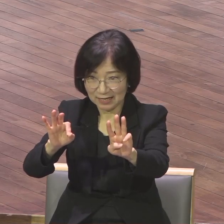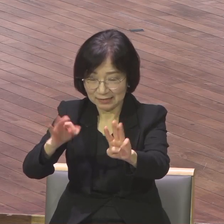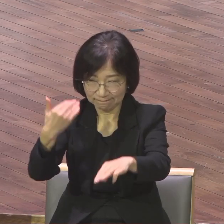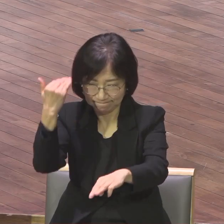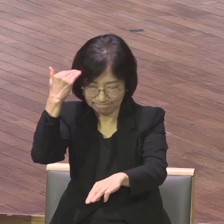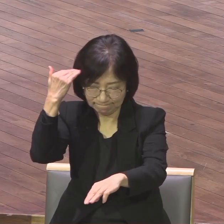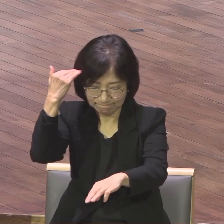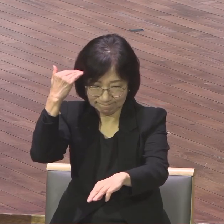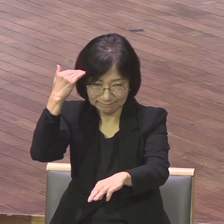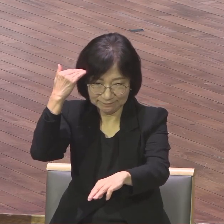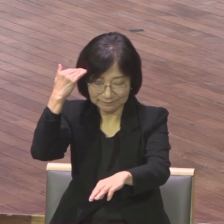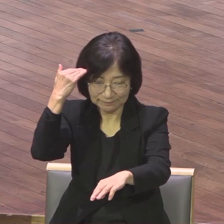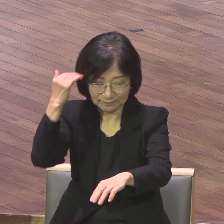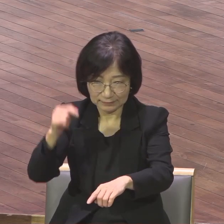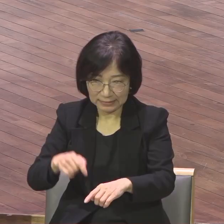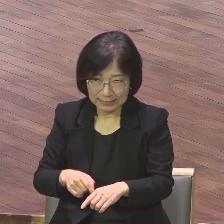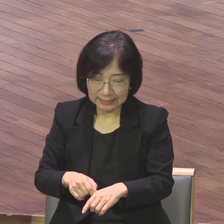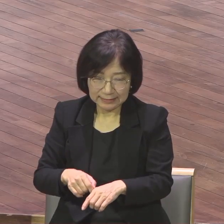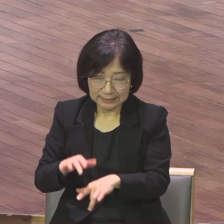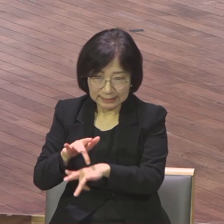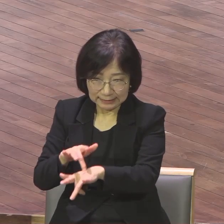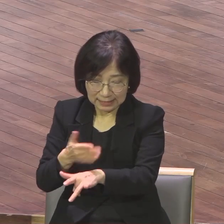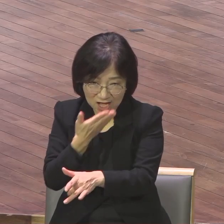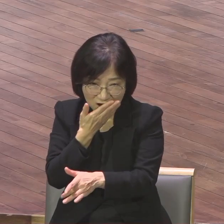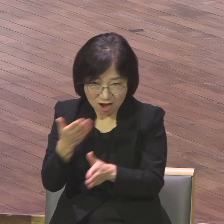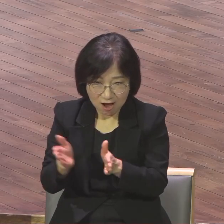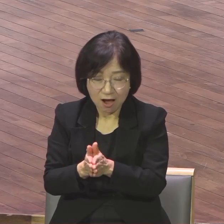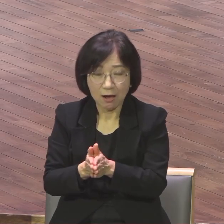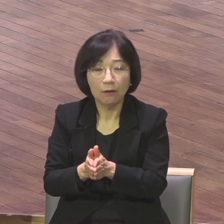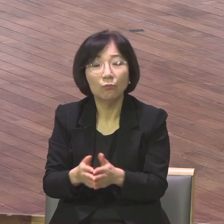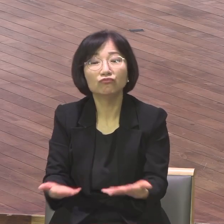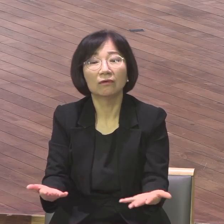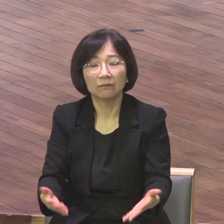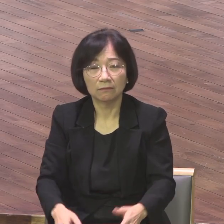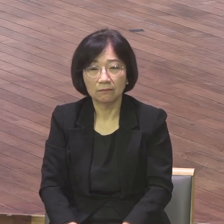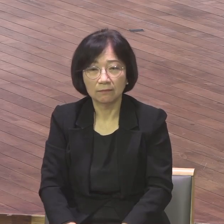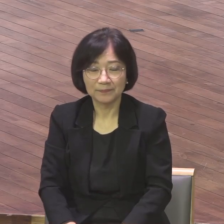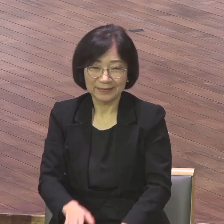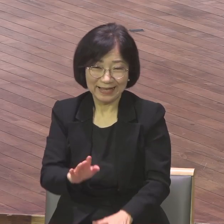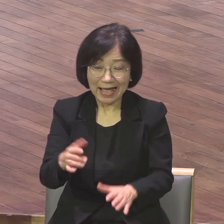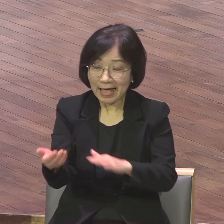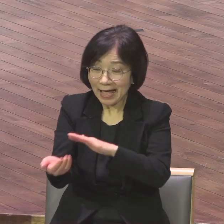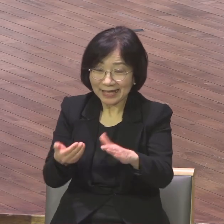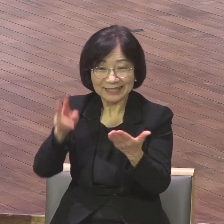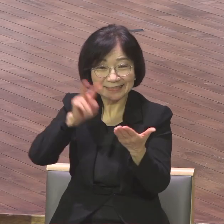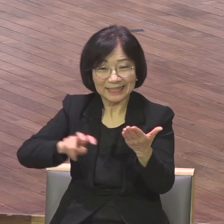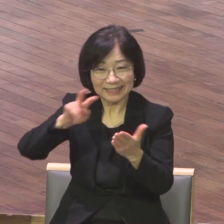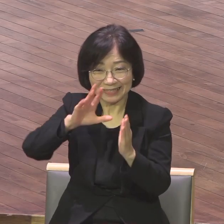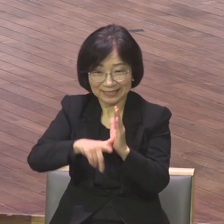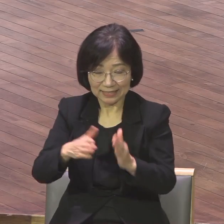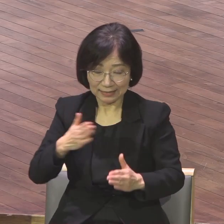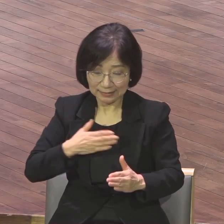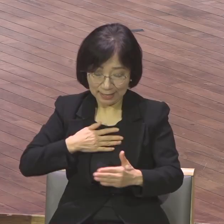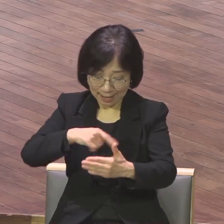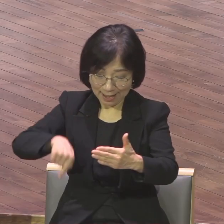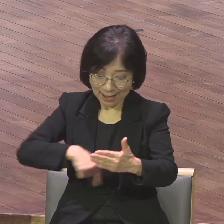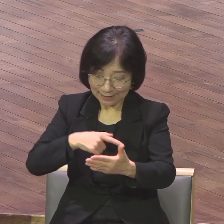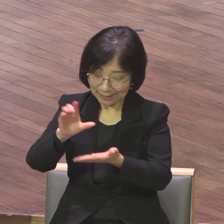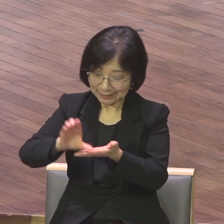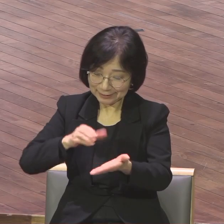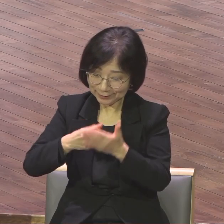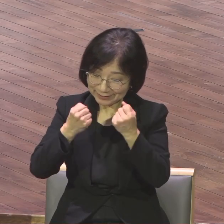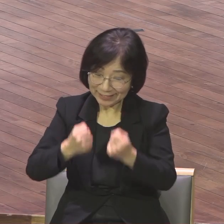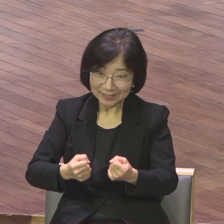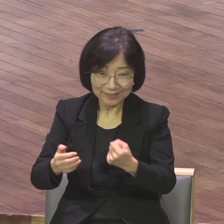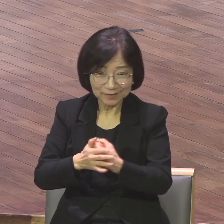버리면, 그리고 찬양이 그렇잖아요. 너 안에 그리스도 계시니 두려워하지